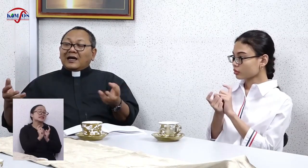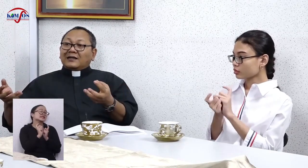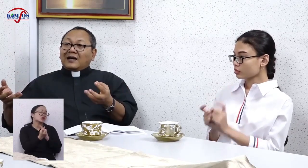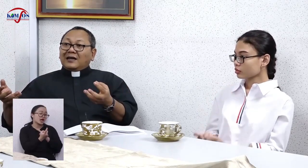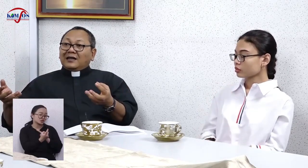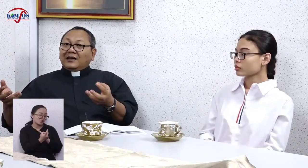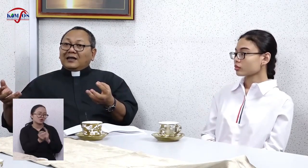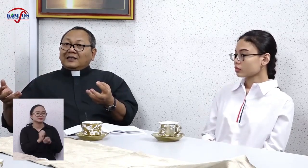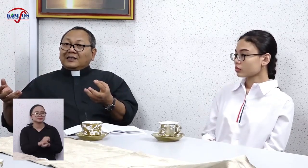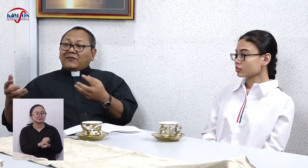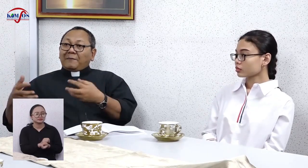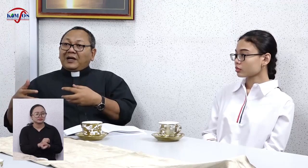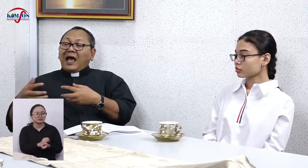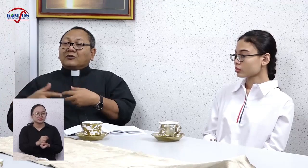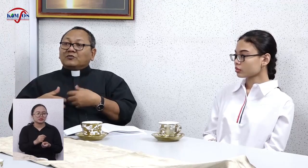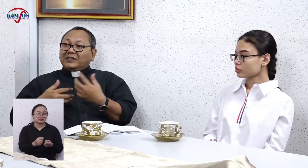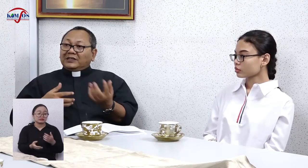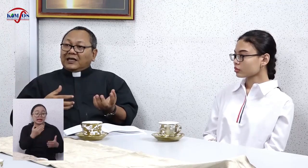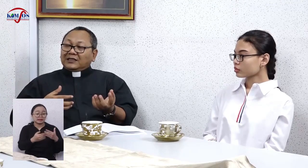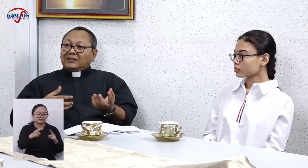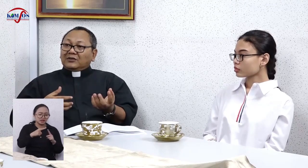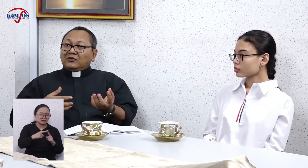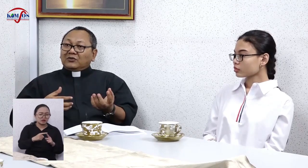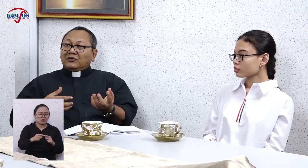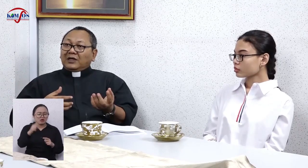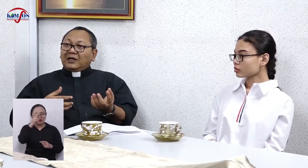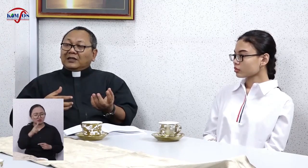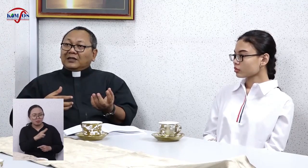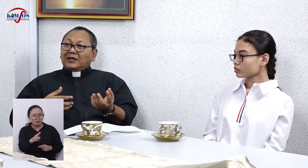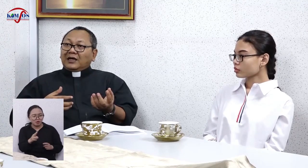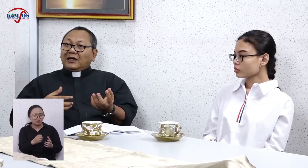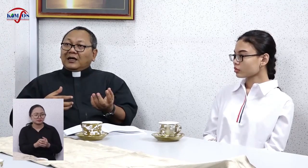anak-anak difabel alumni dari